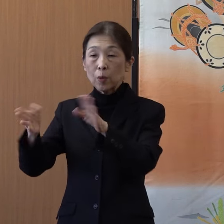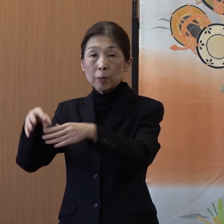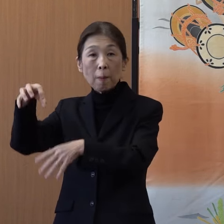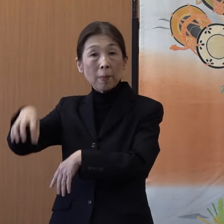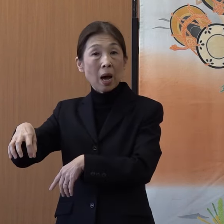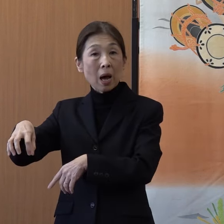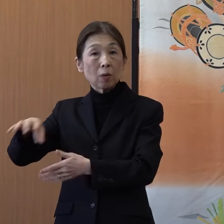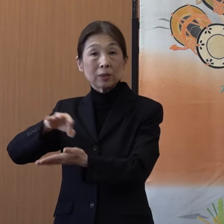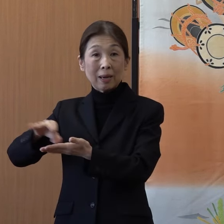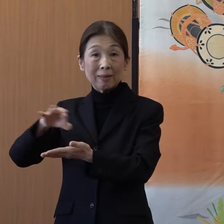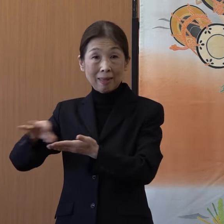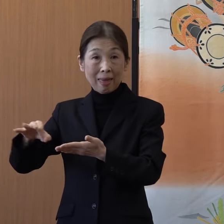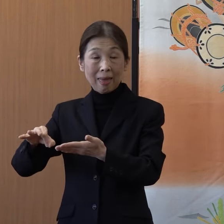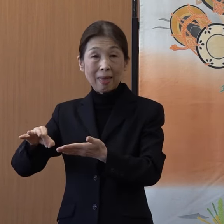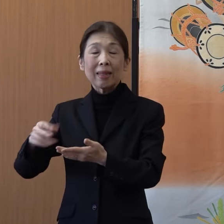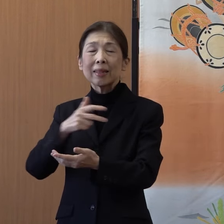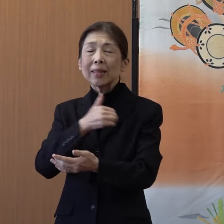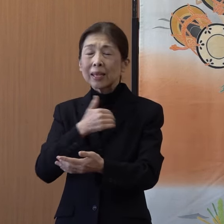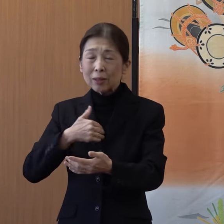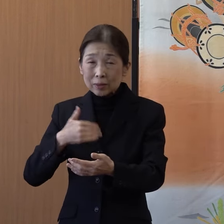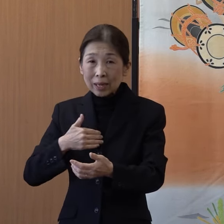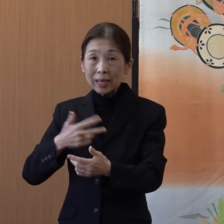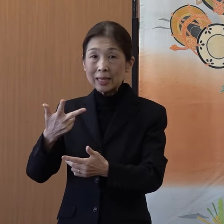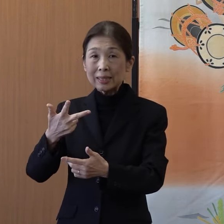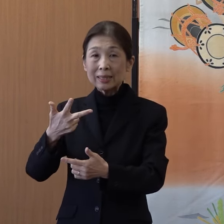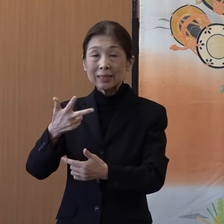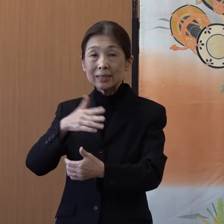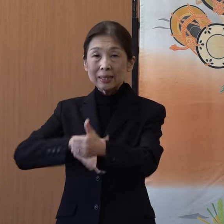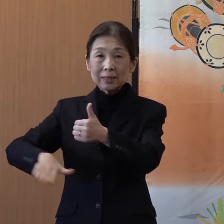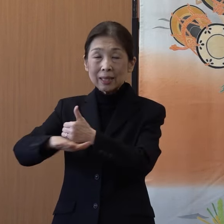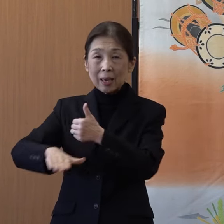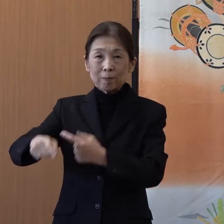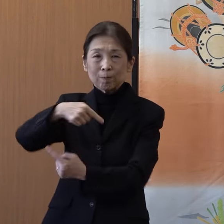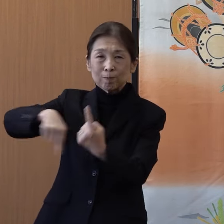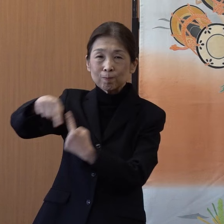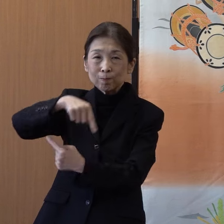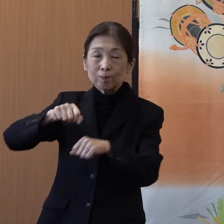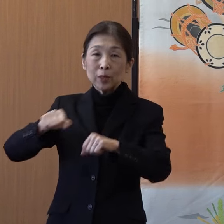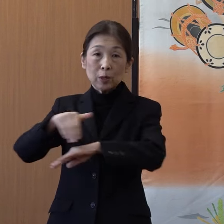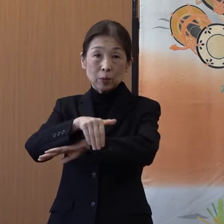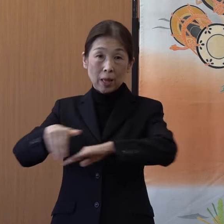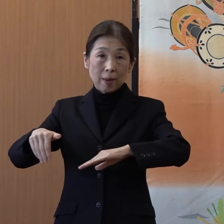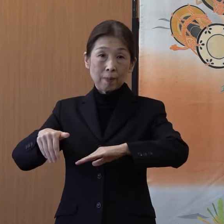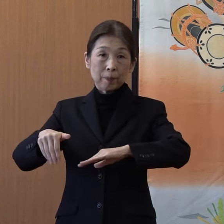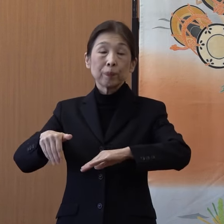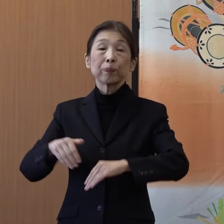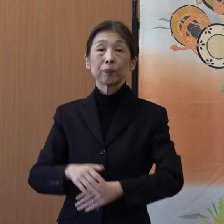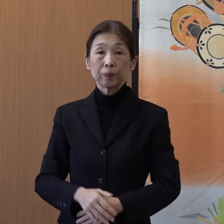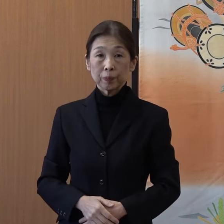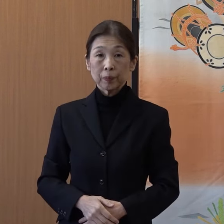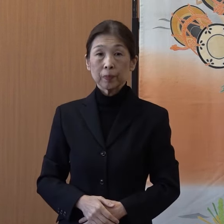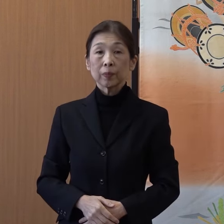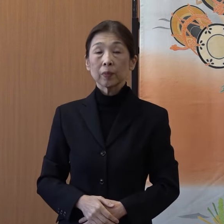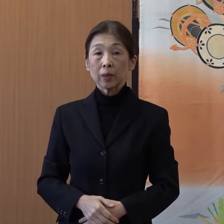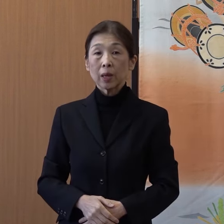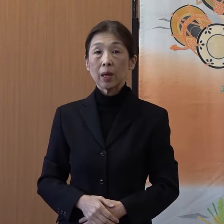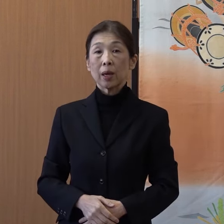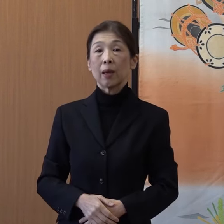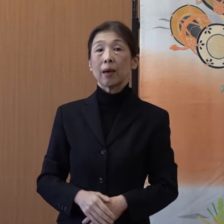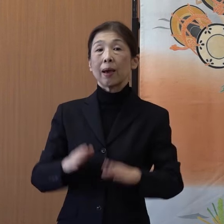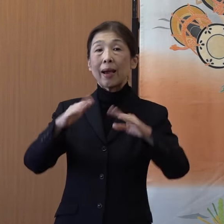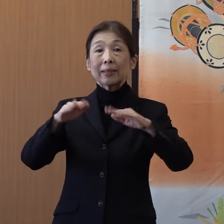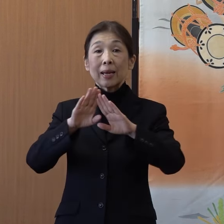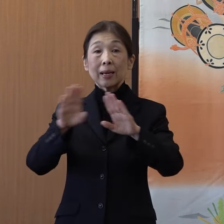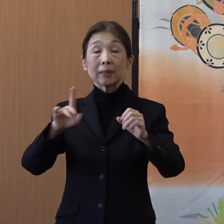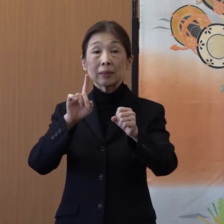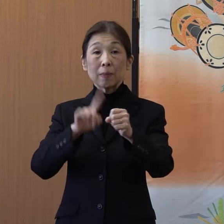な限り資源化に努めます。なお市内の公費解体が開始されることから